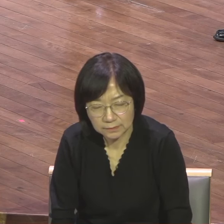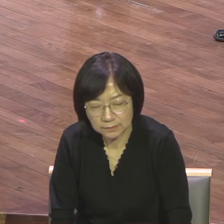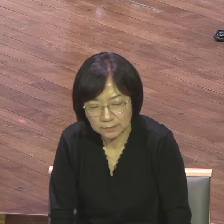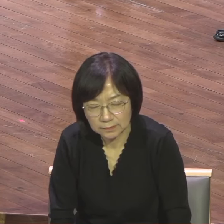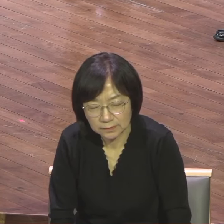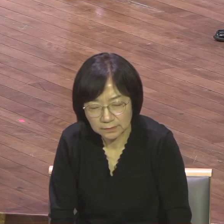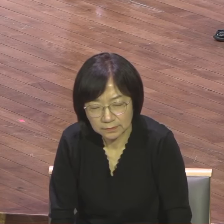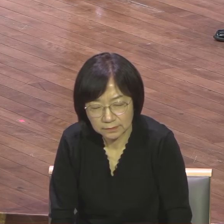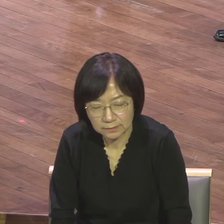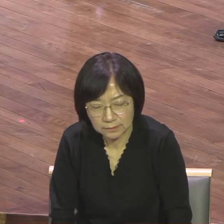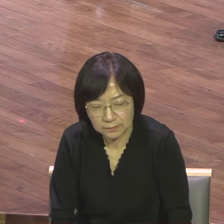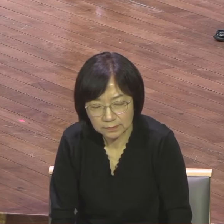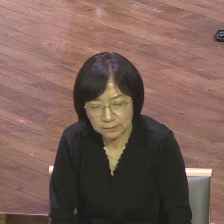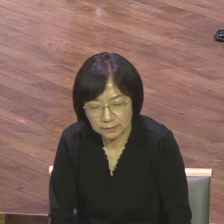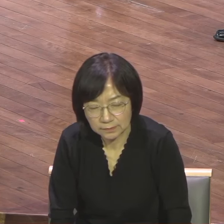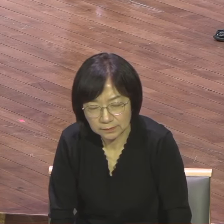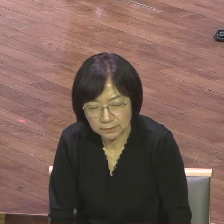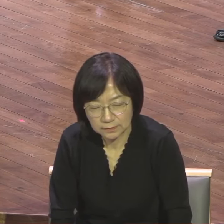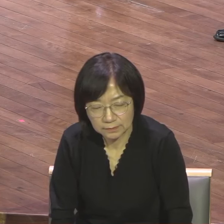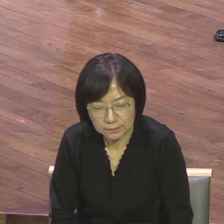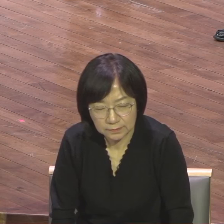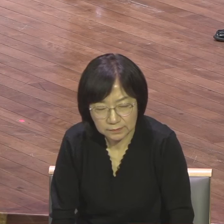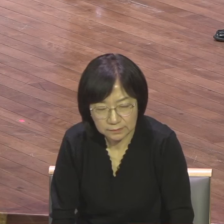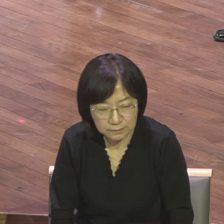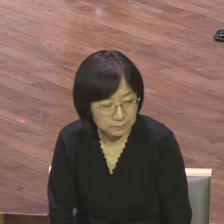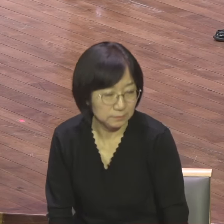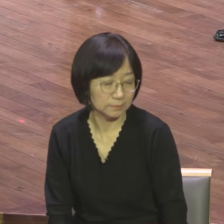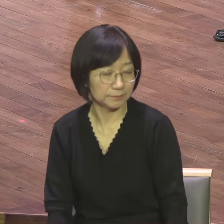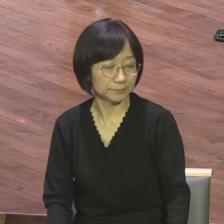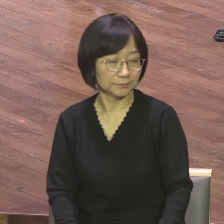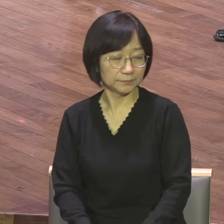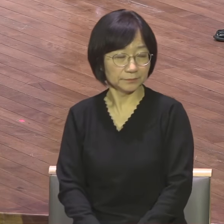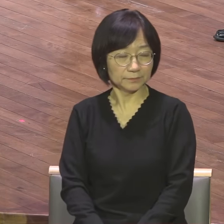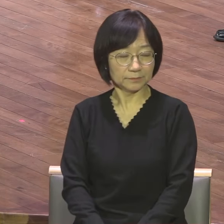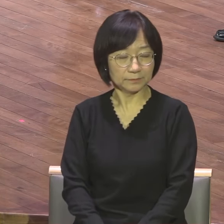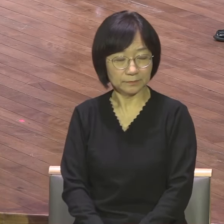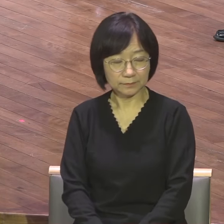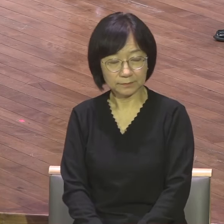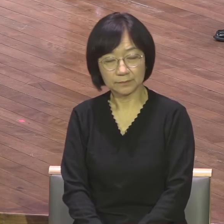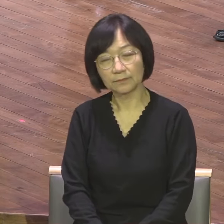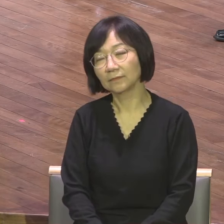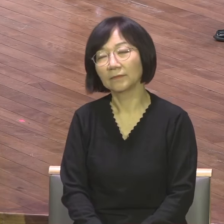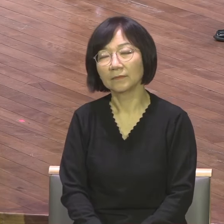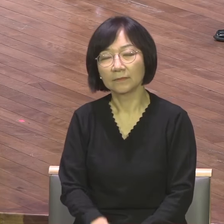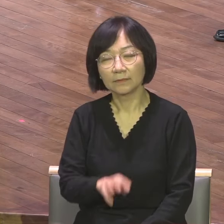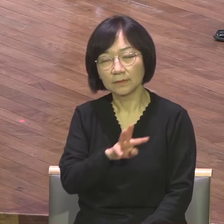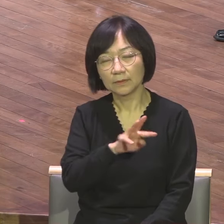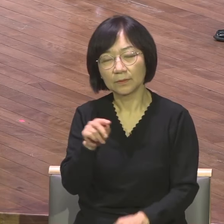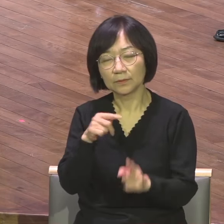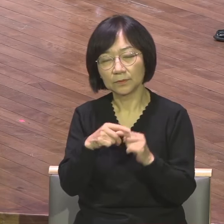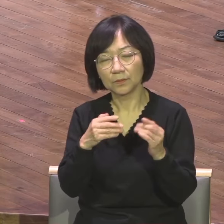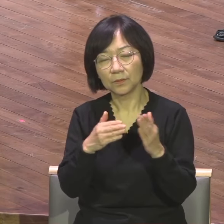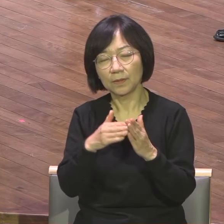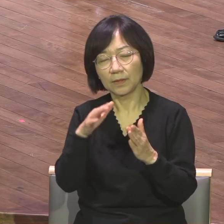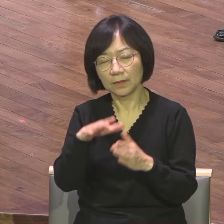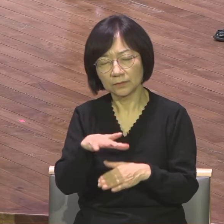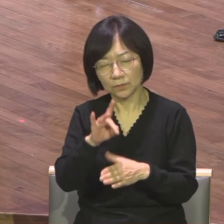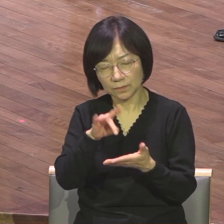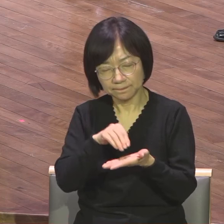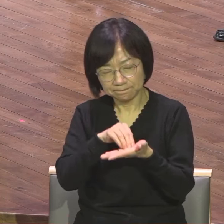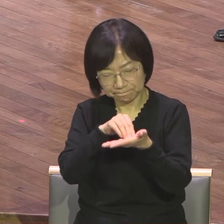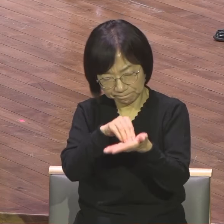앉아서 기도 제목을 보면서 함께 기도하겠습니다. 천하보다 귀한 한 영혼, 많은 새 가족들이 이 예원교회에 오고 있습니다.